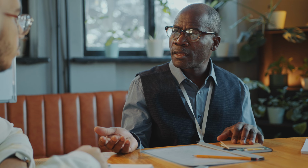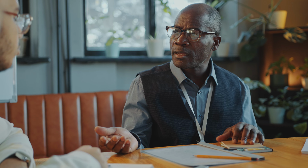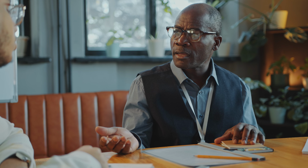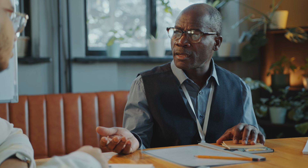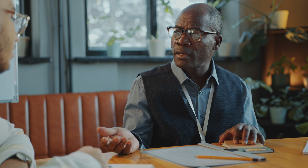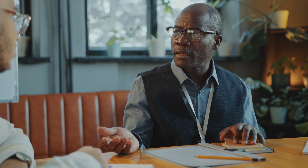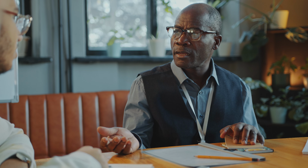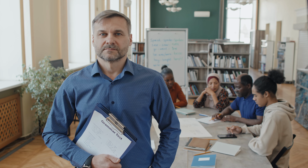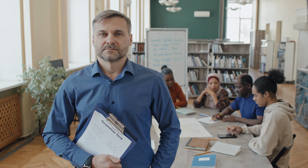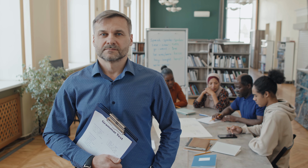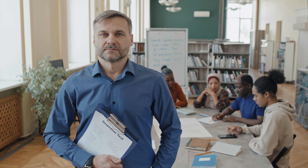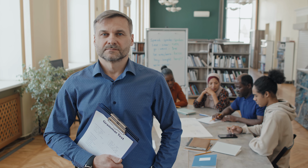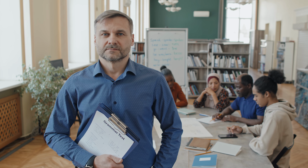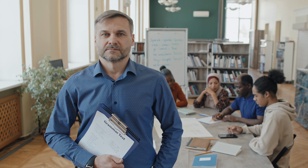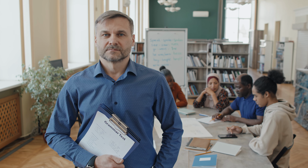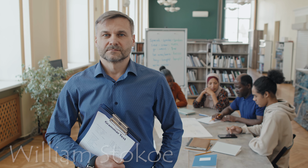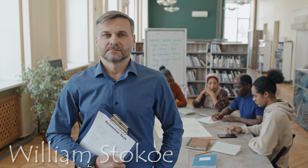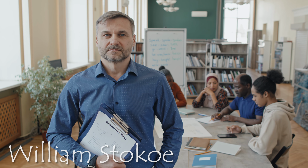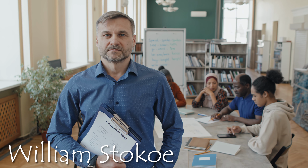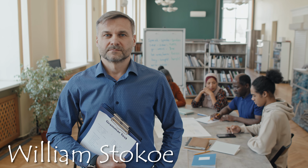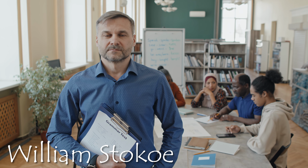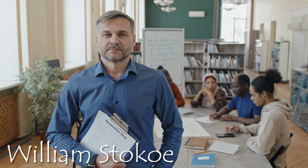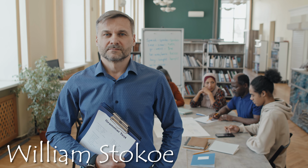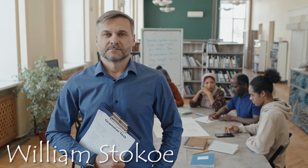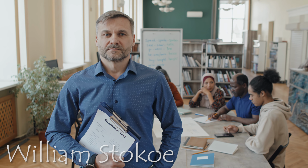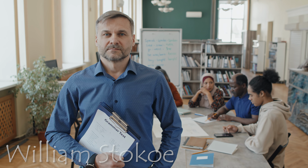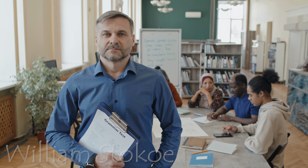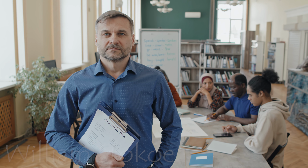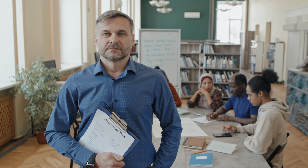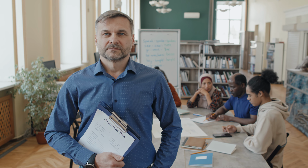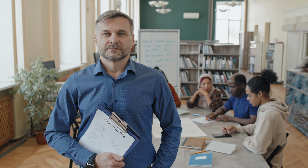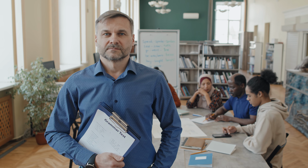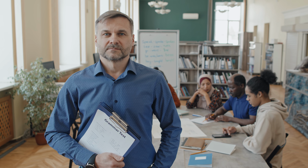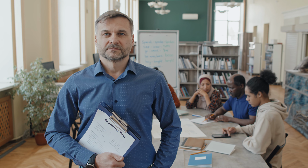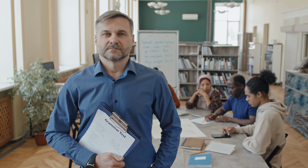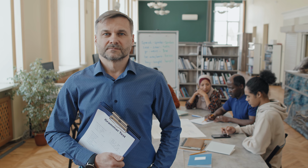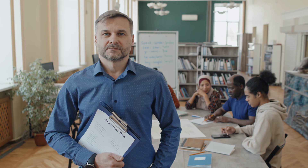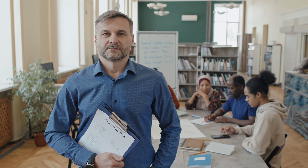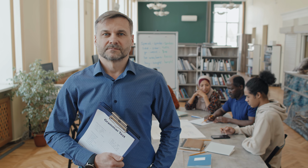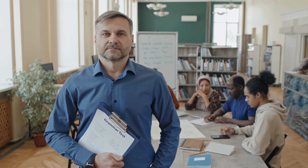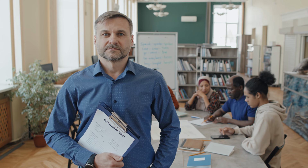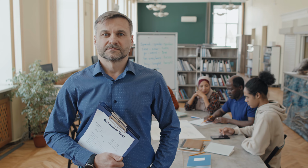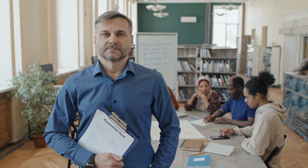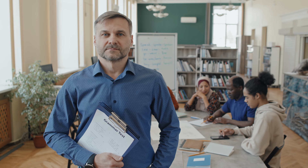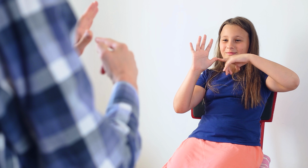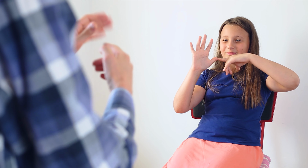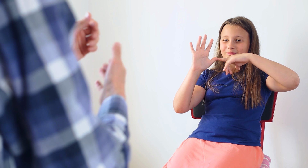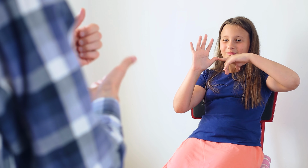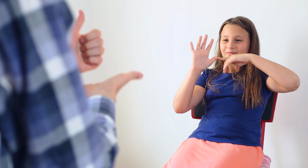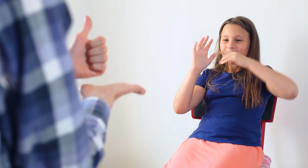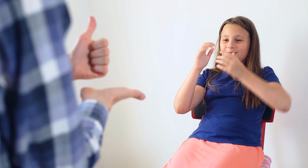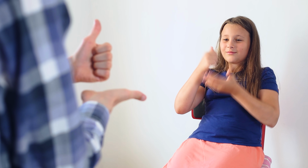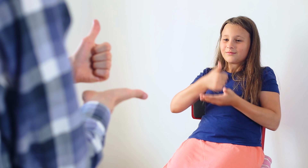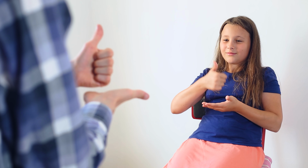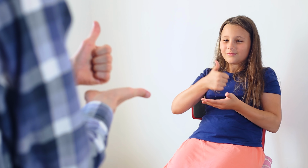1960, un chercheur américain, William Stokoe, démontre que l'ASL possède une grammaire complète, avec des règles aussi